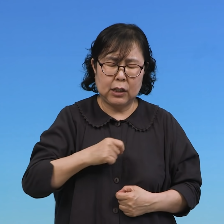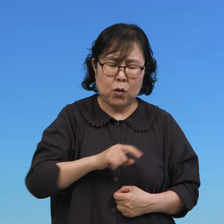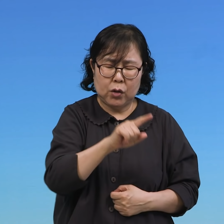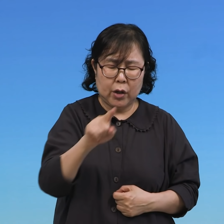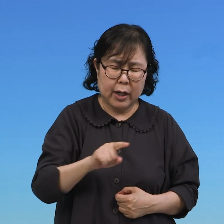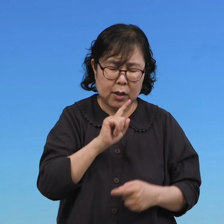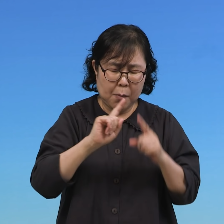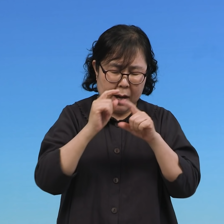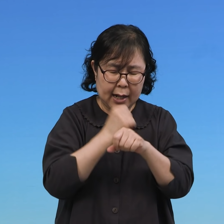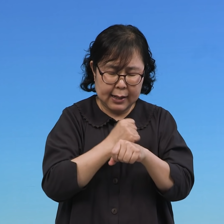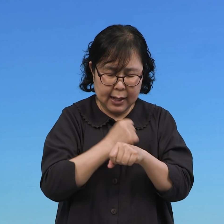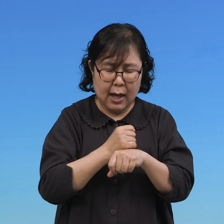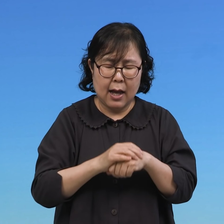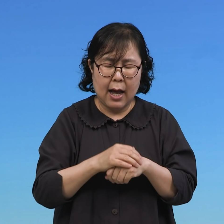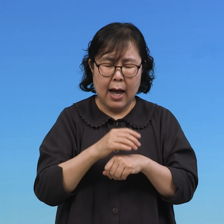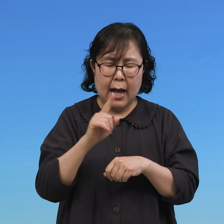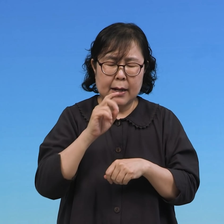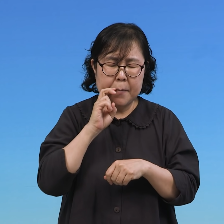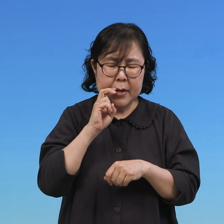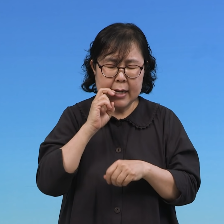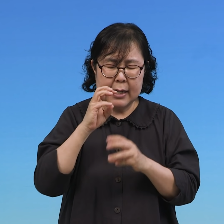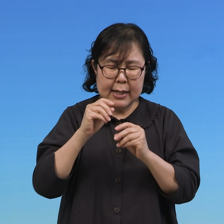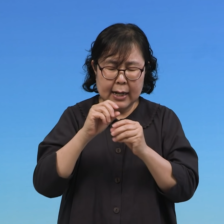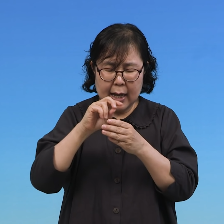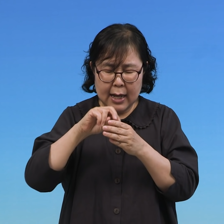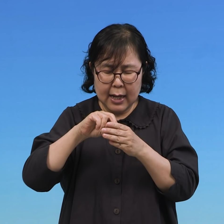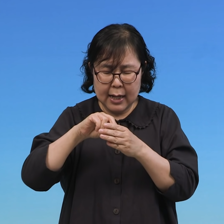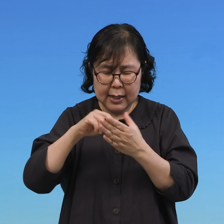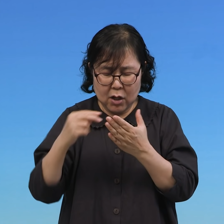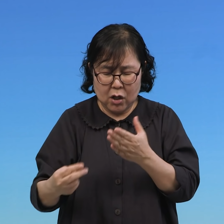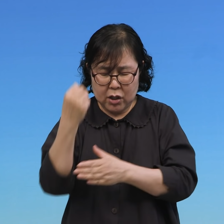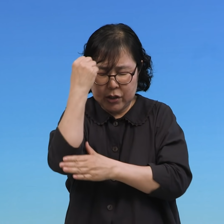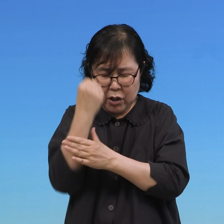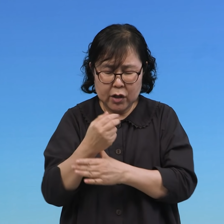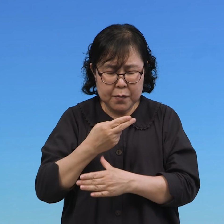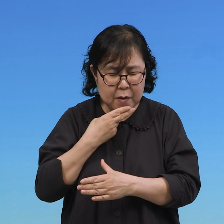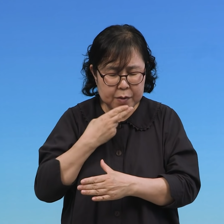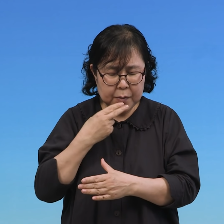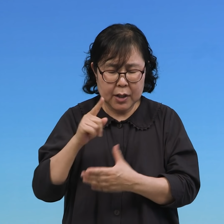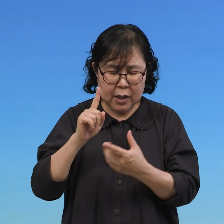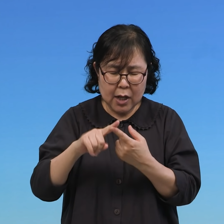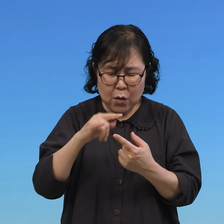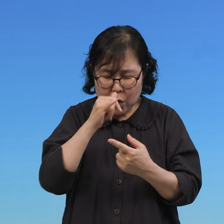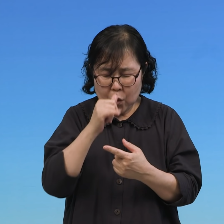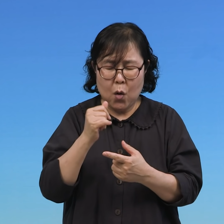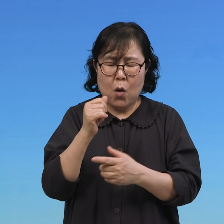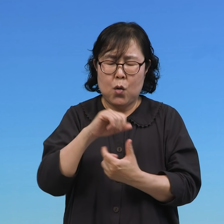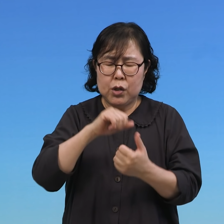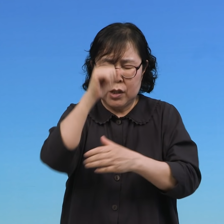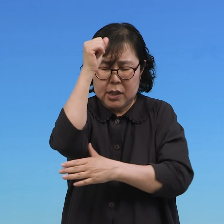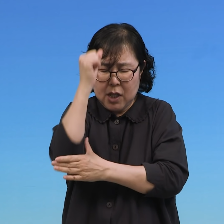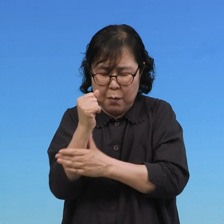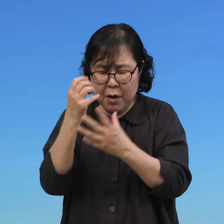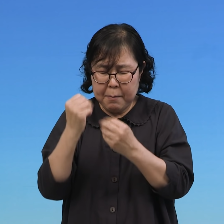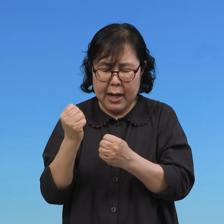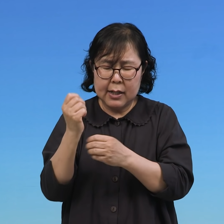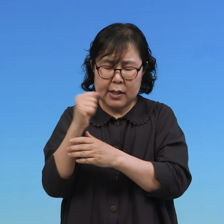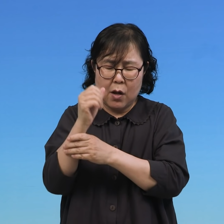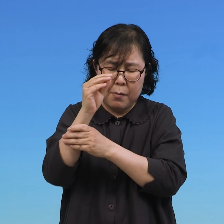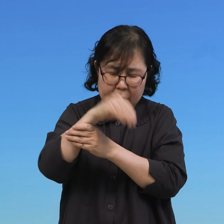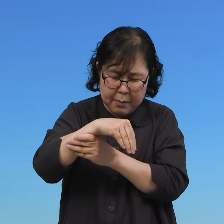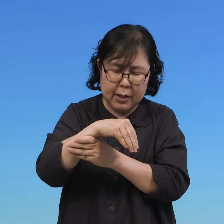내가 진실로 진실로 너희에게 이르노니 한 알이 미리 땅에 떨어져 죽지 아니하며 한 알 그대로 있고 죽으면 많은 열매를